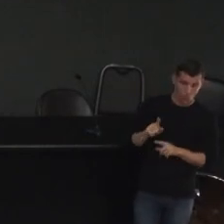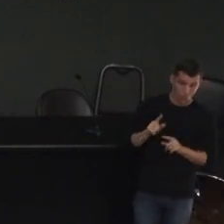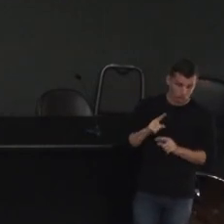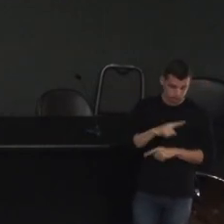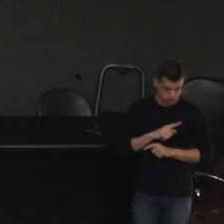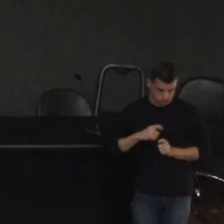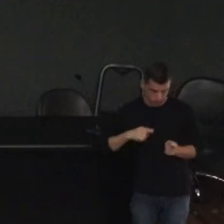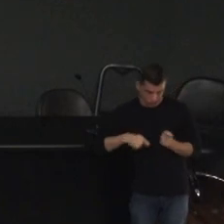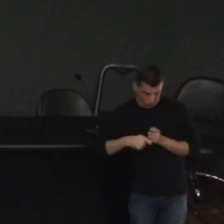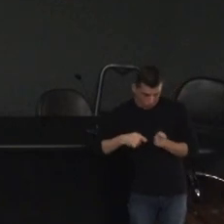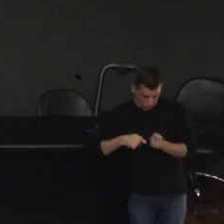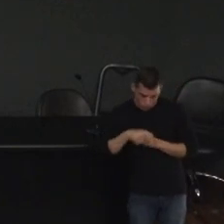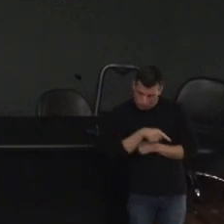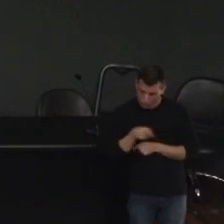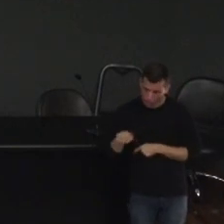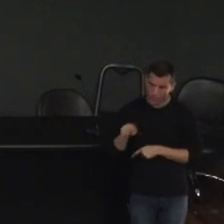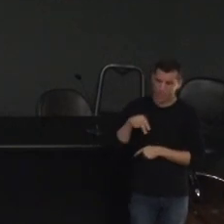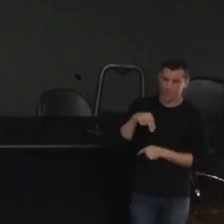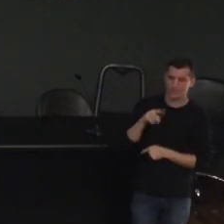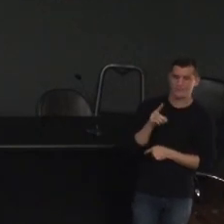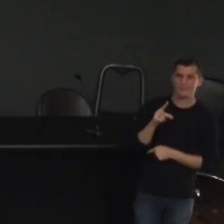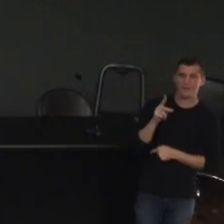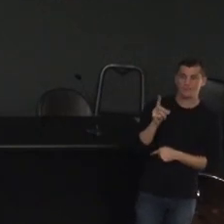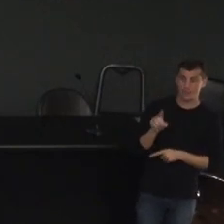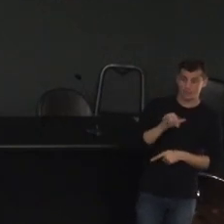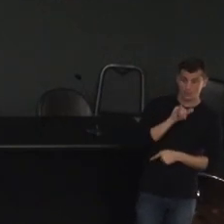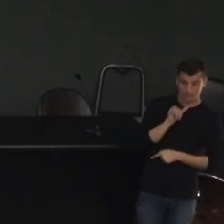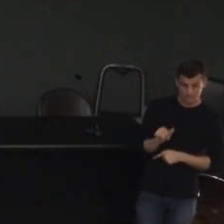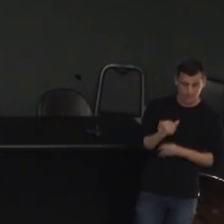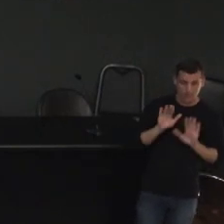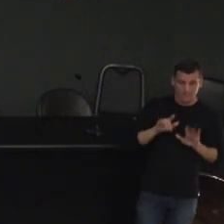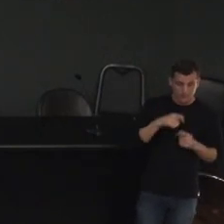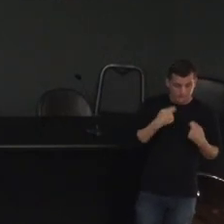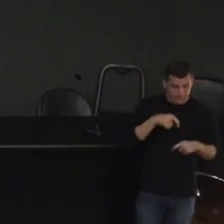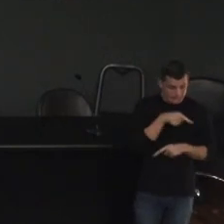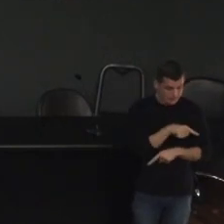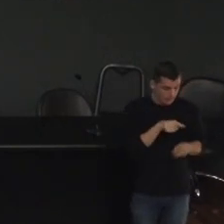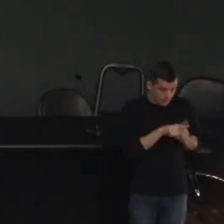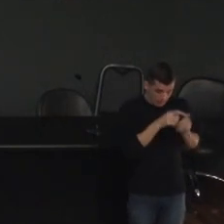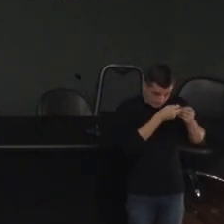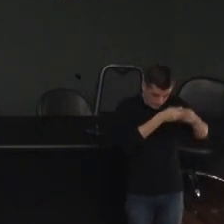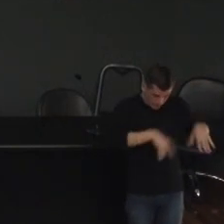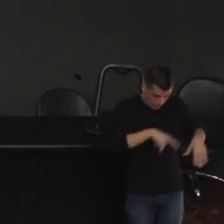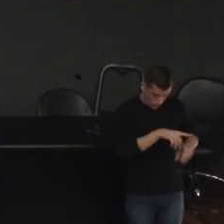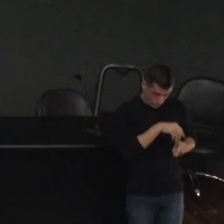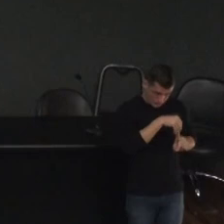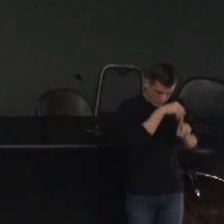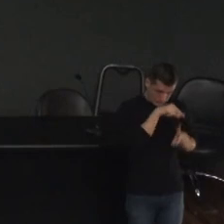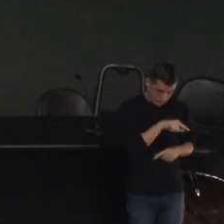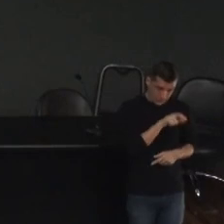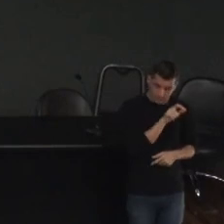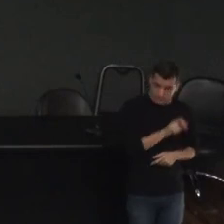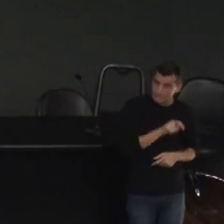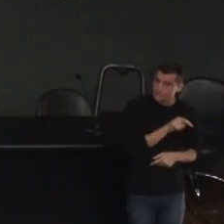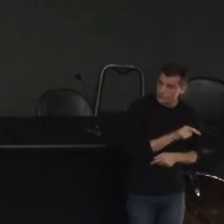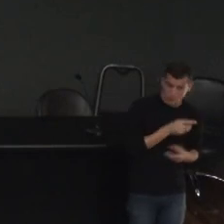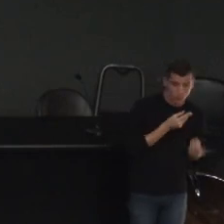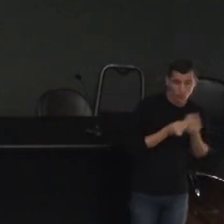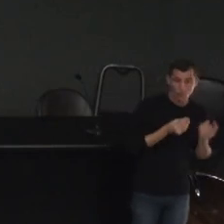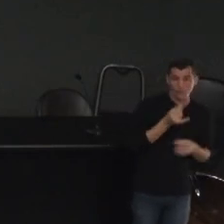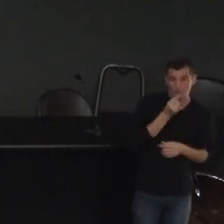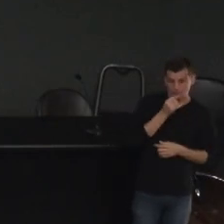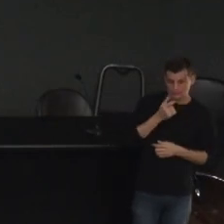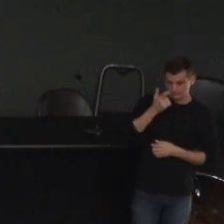dessa atividade a npd Mas eu também tenho comunicar aquele que foi prejudicado O titular porque às vezes um dado meu vasou peronte